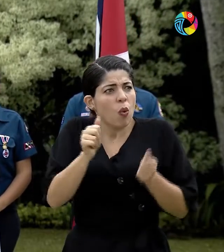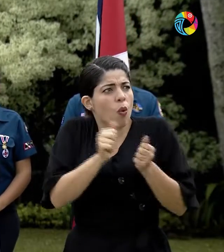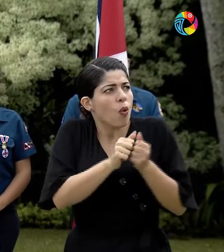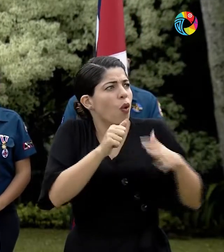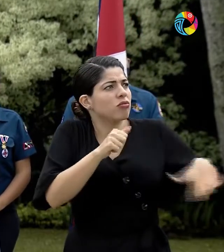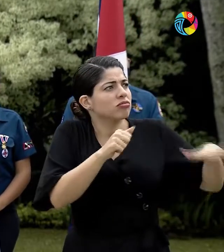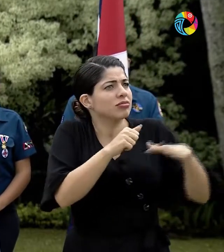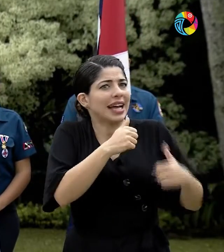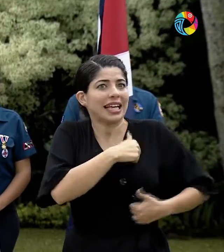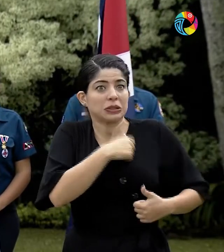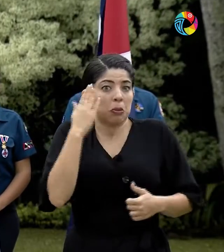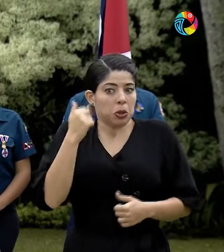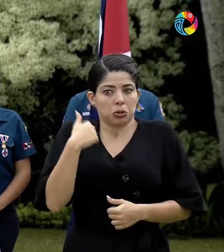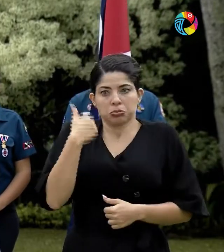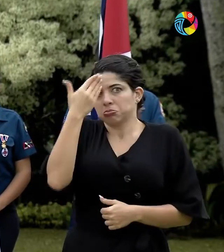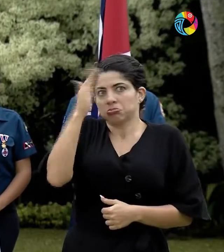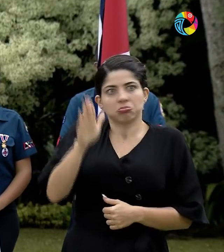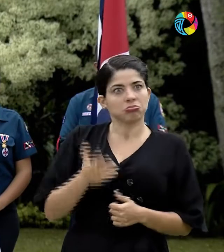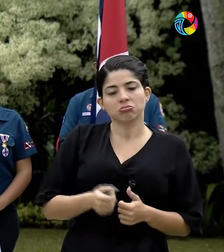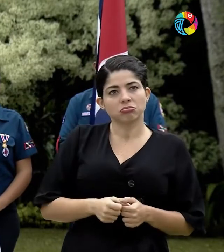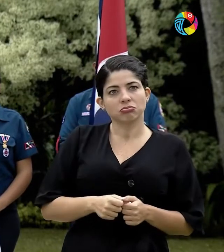porque nosotros no sabemos eso.